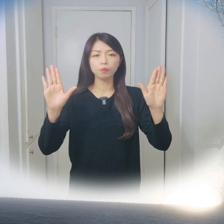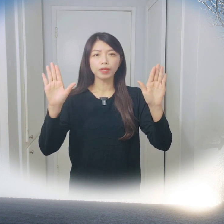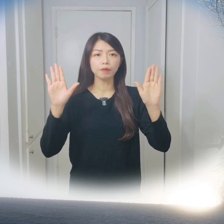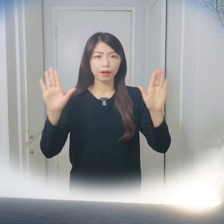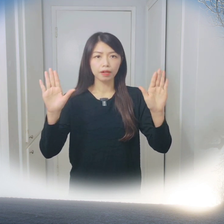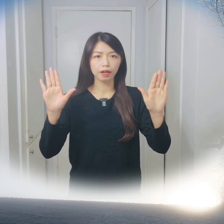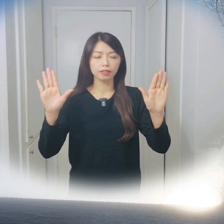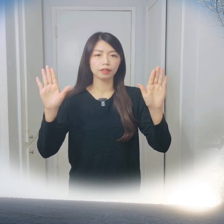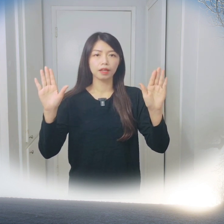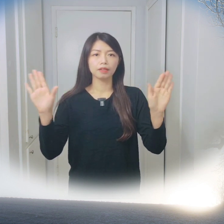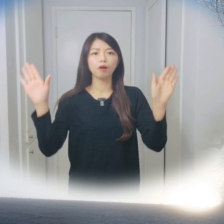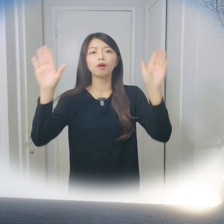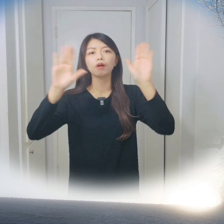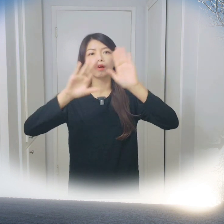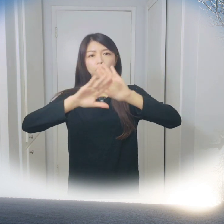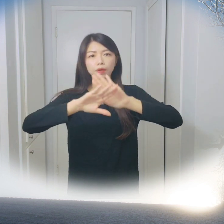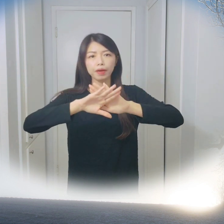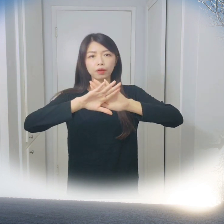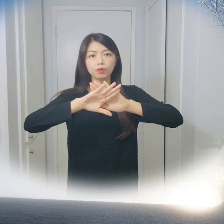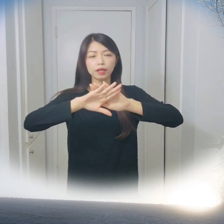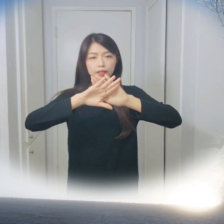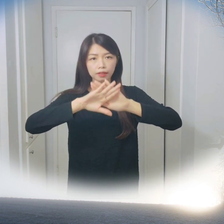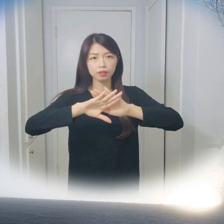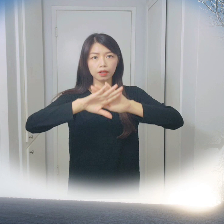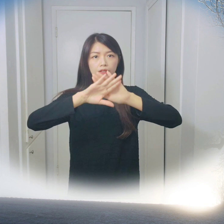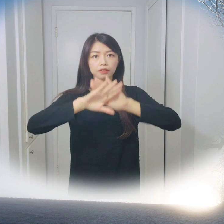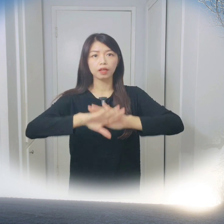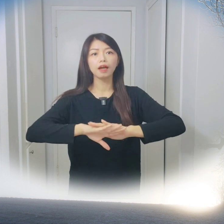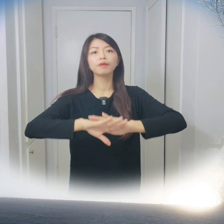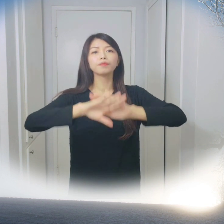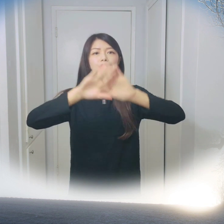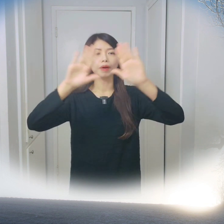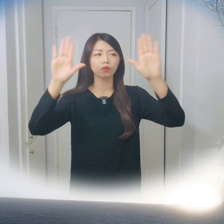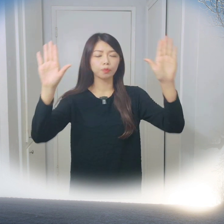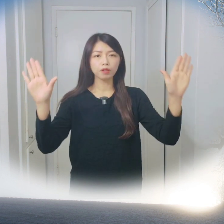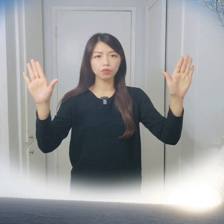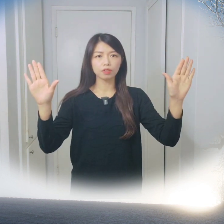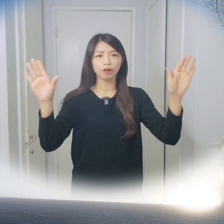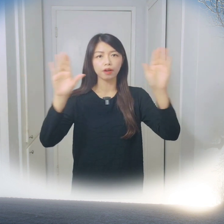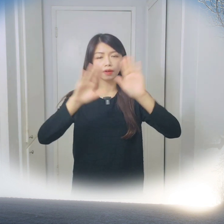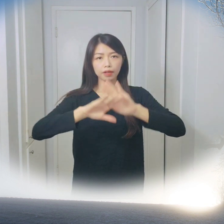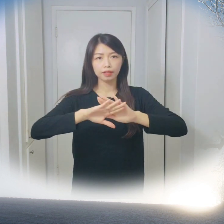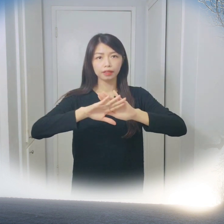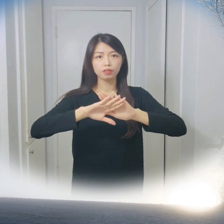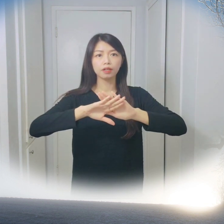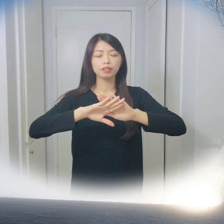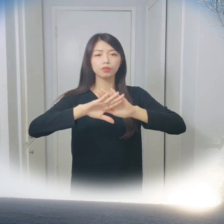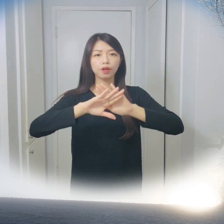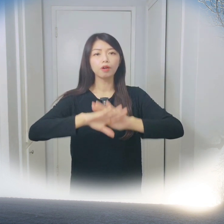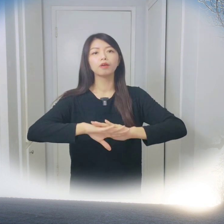이렇게 손바닥이 밖을 향한 이 상태에서 얼굴 앞에 교체한 이 상태에서 시작하시다가 밖으로 펼쳐주시는 거예요. 이